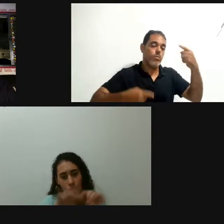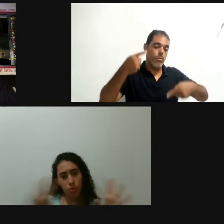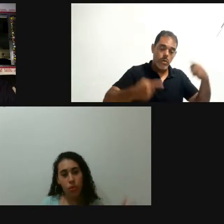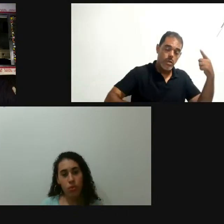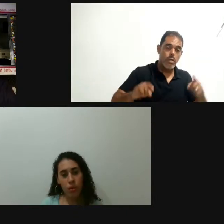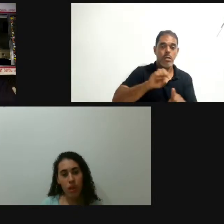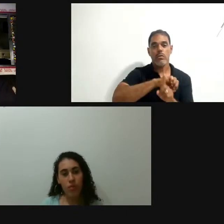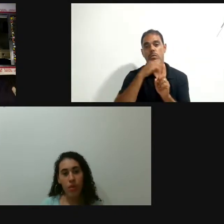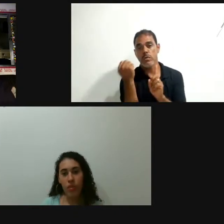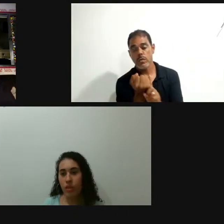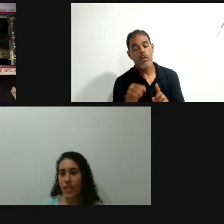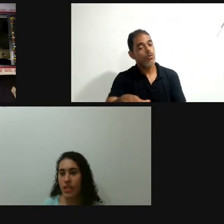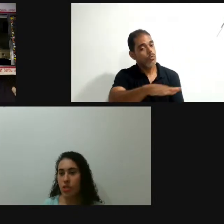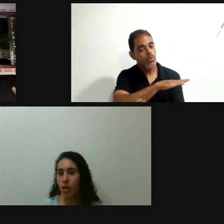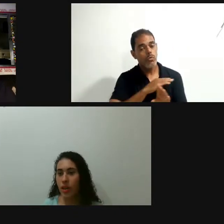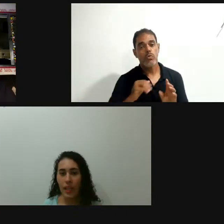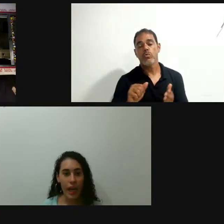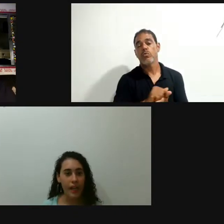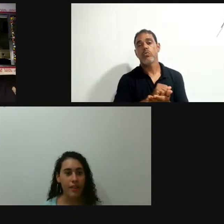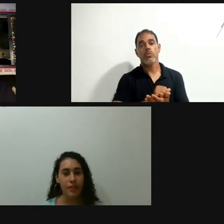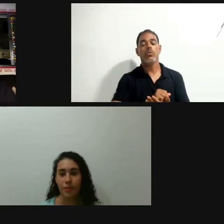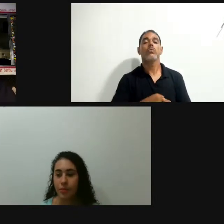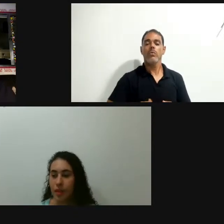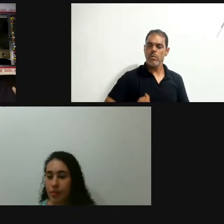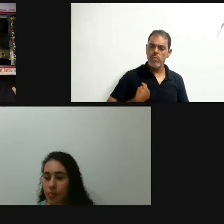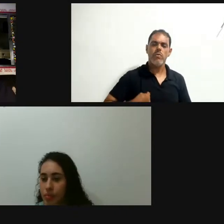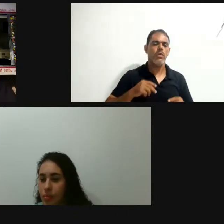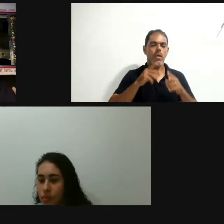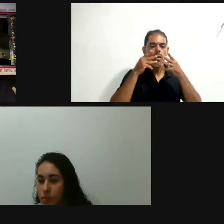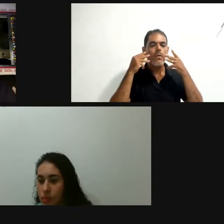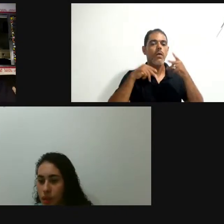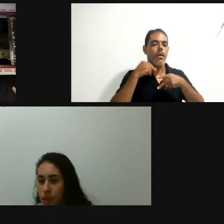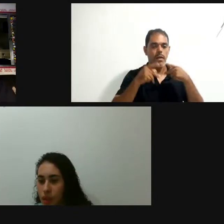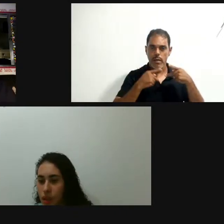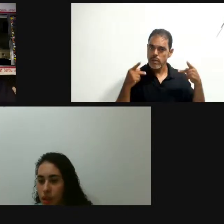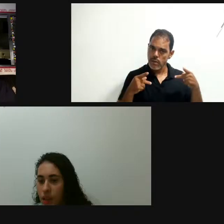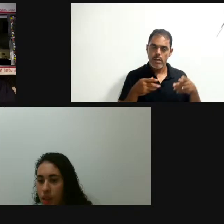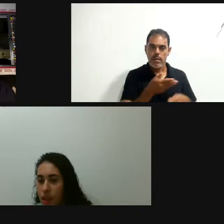sociais, tudo envolvendo nessa história da Agatha.